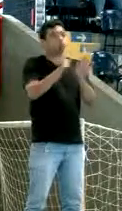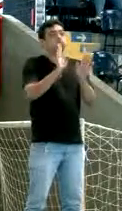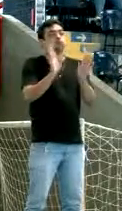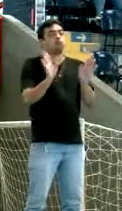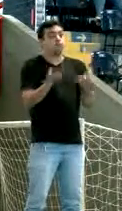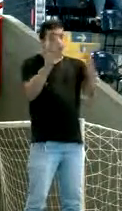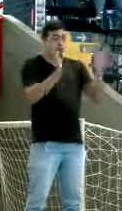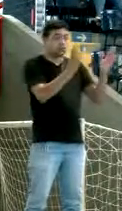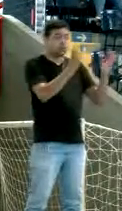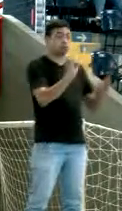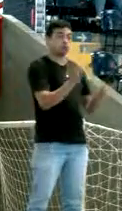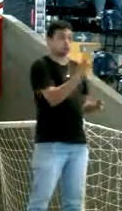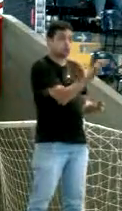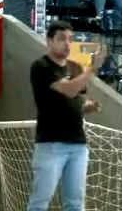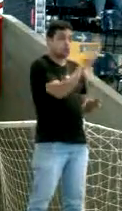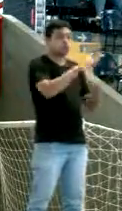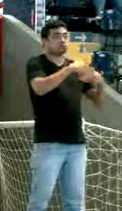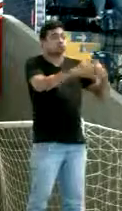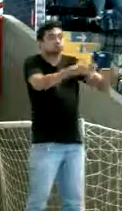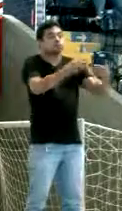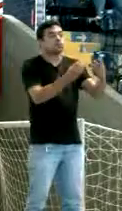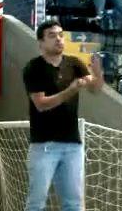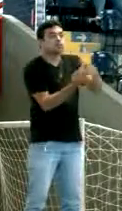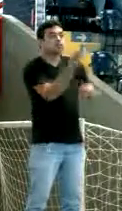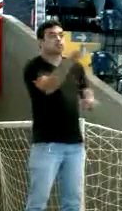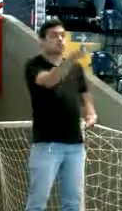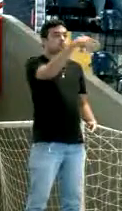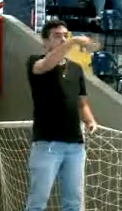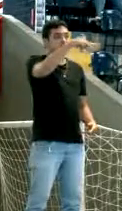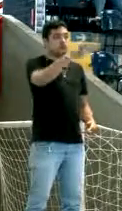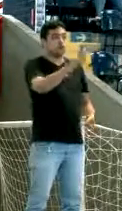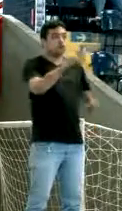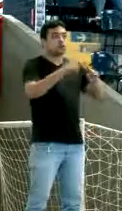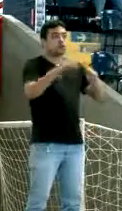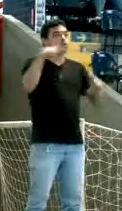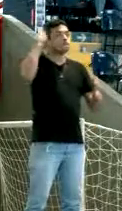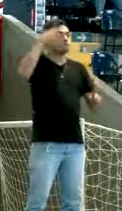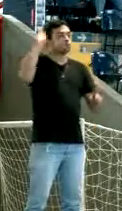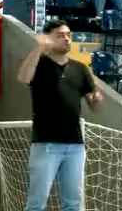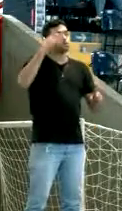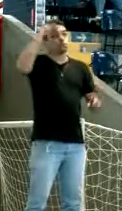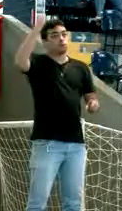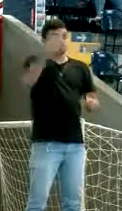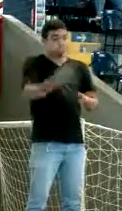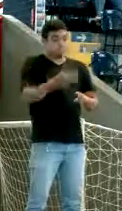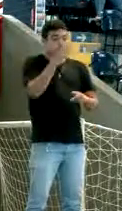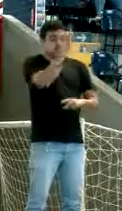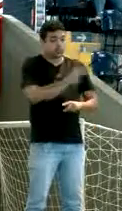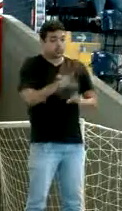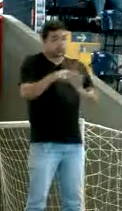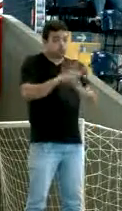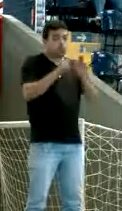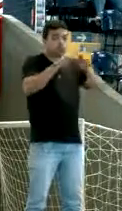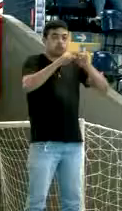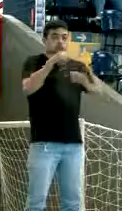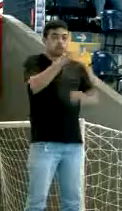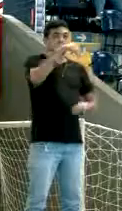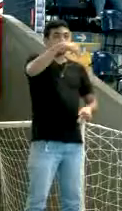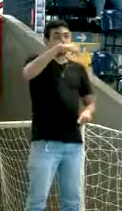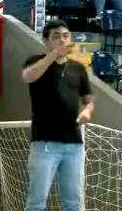gente começa a falar em MPB, que é música popular brasileira. A música popular brasileira passou a ser um